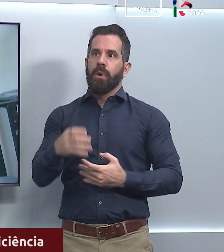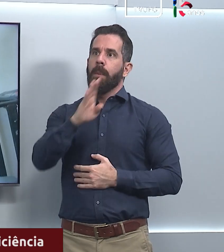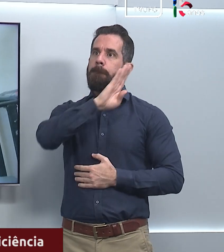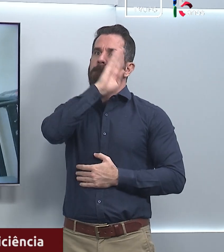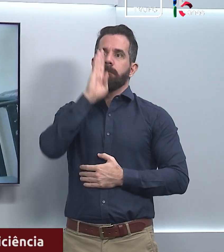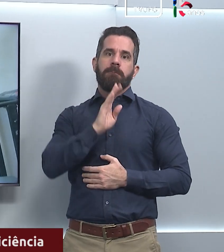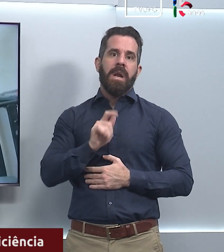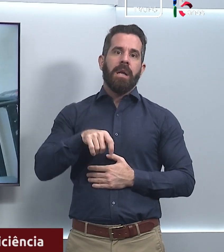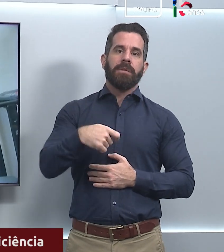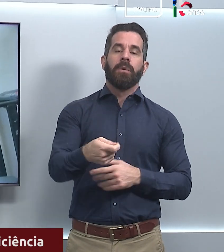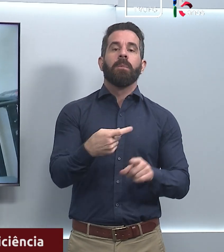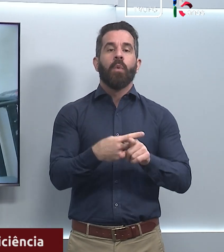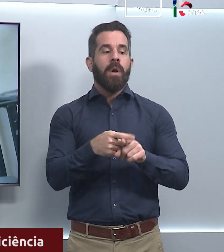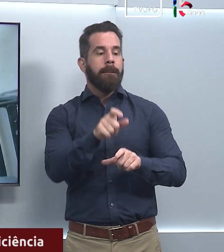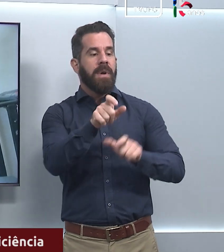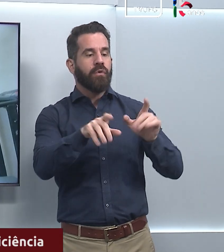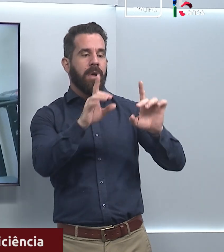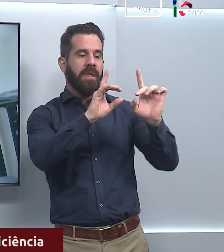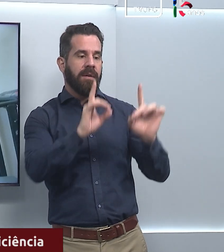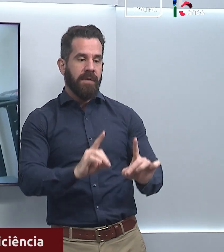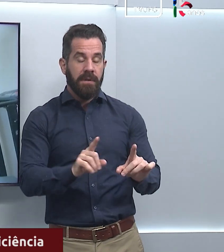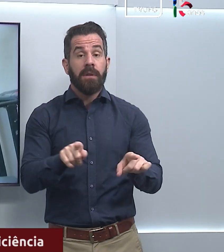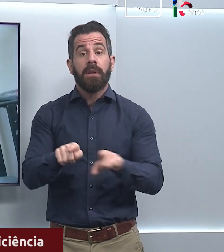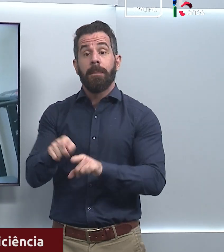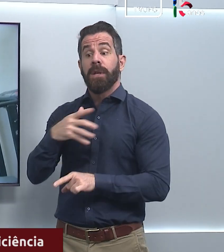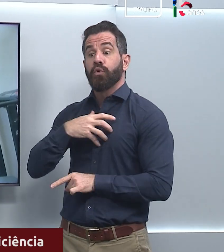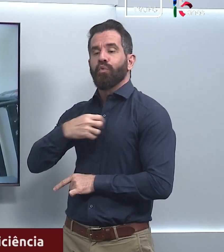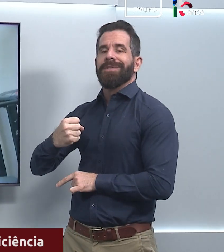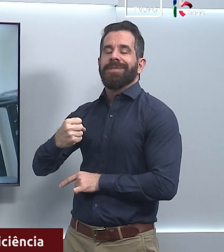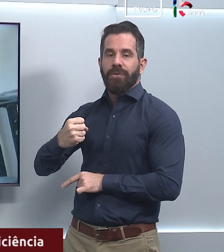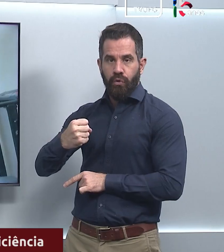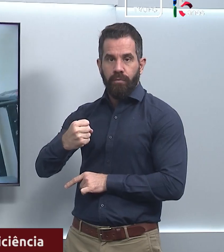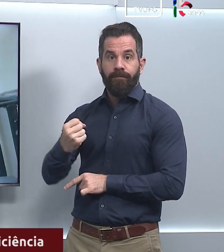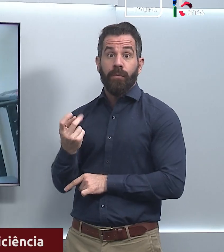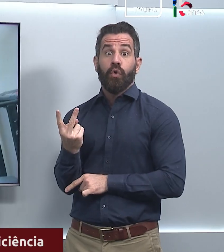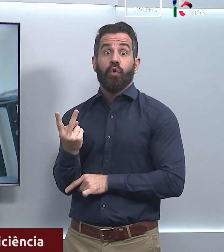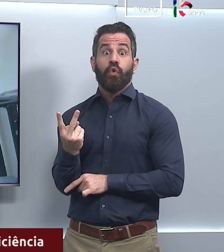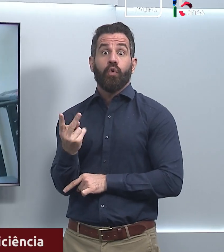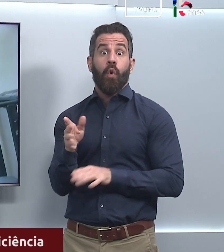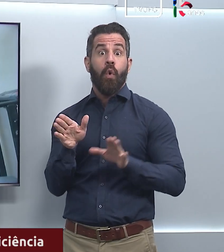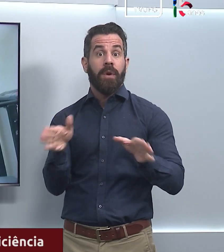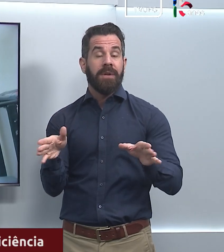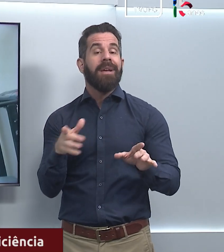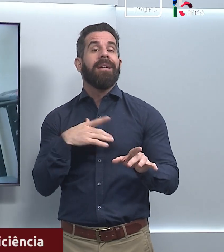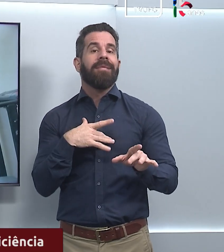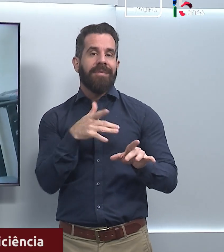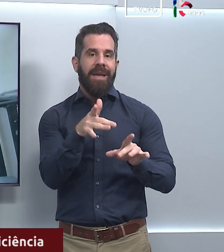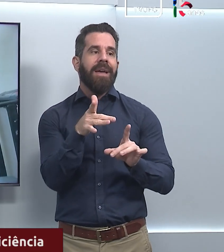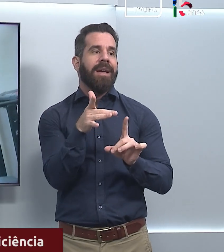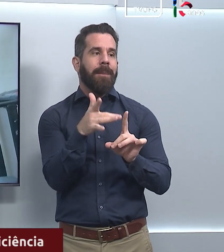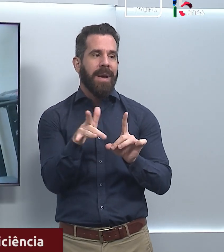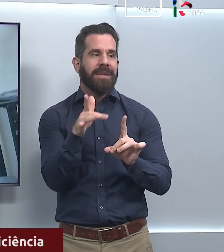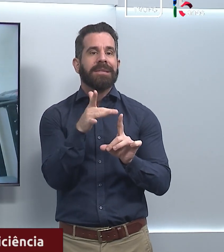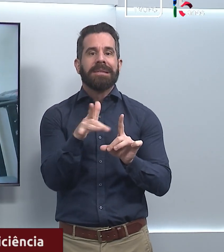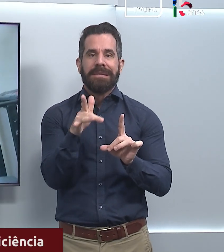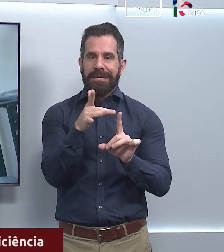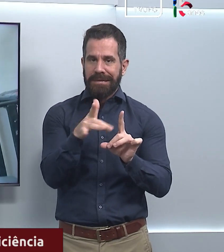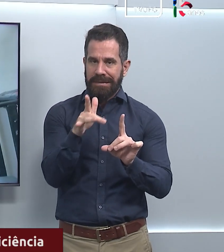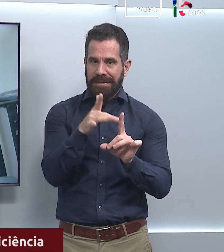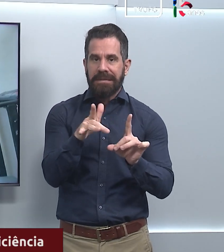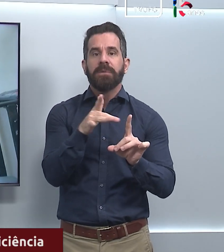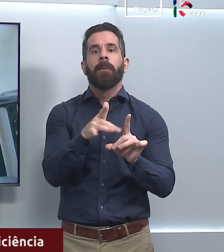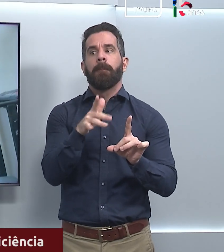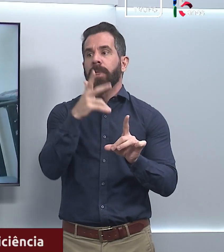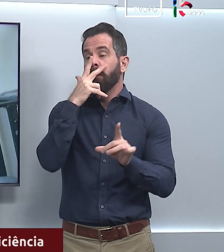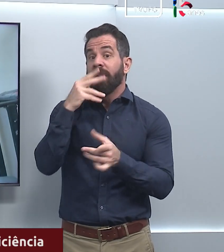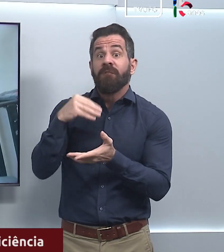pessoas com deficiência e o suicídio. E por conta do capacitismo, da não inclusão da sociedade,